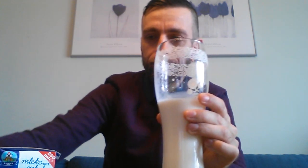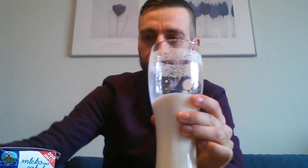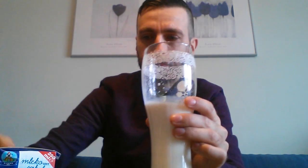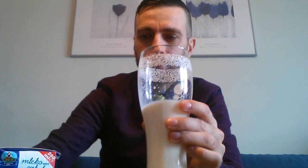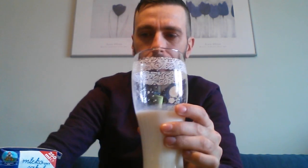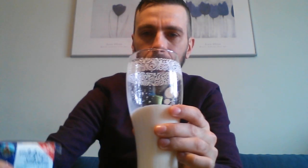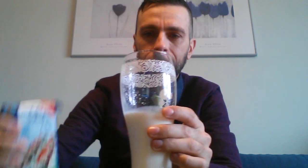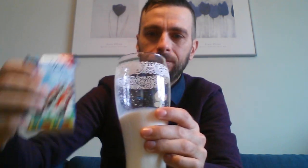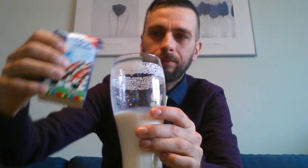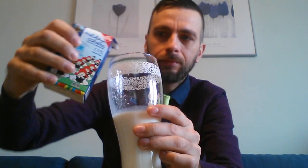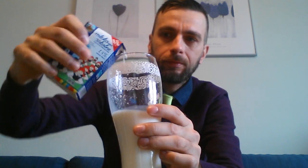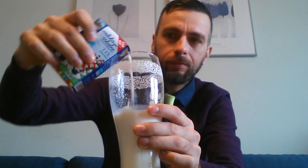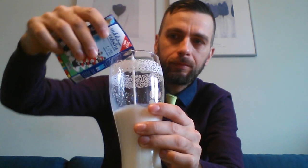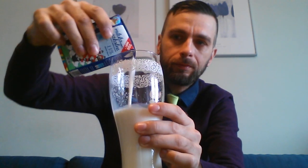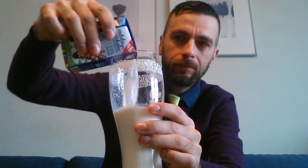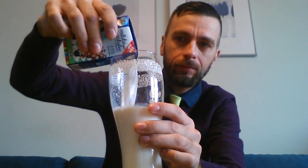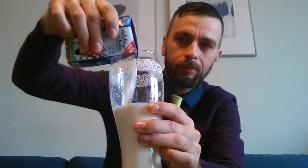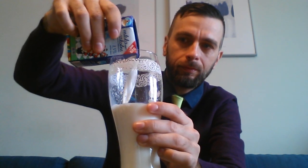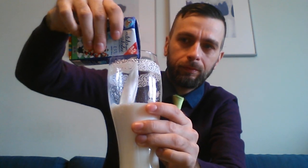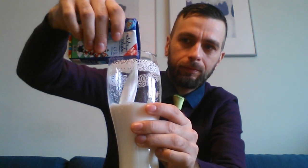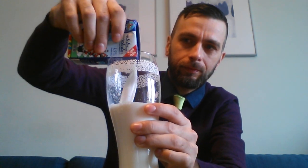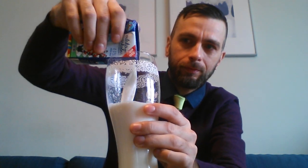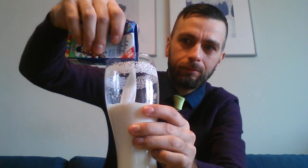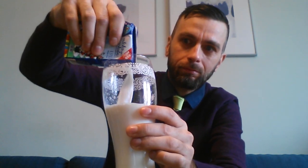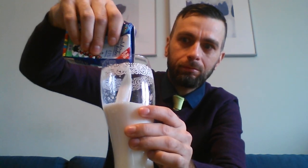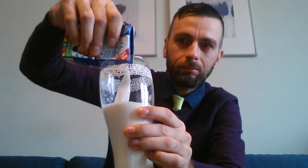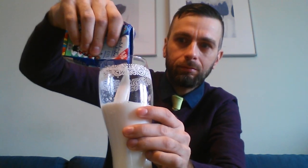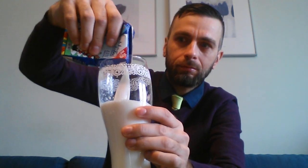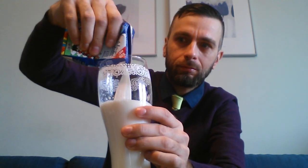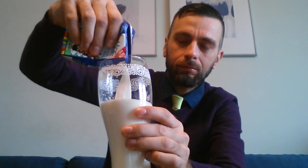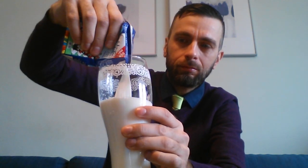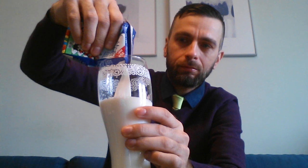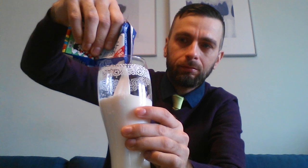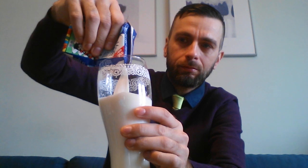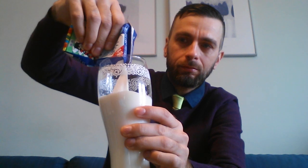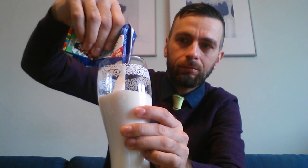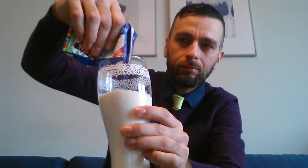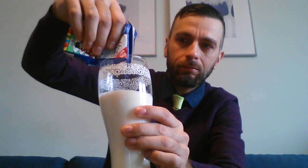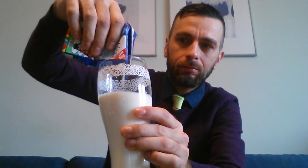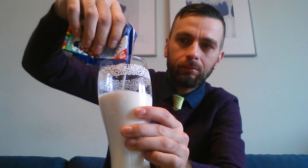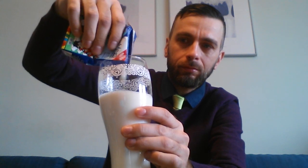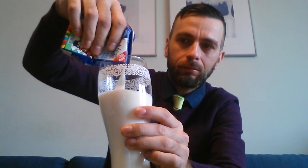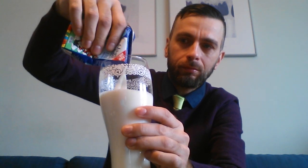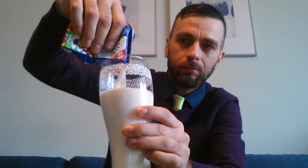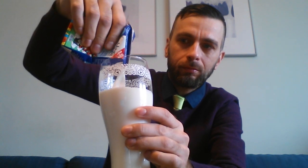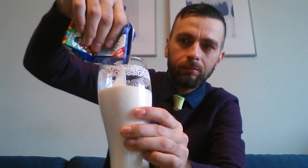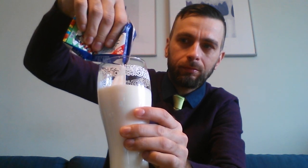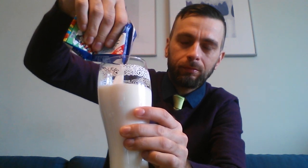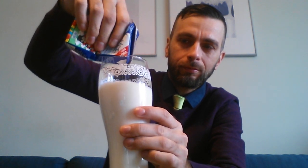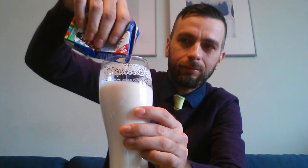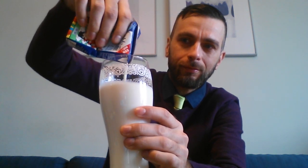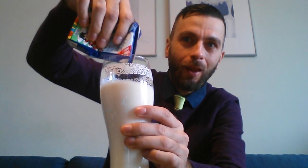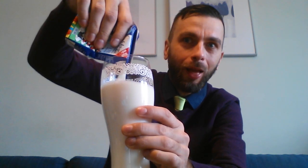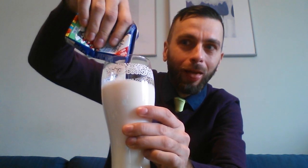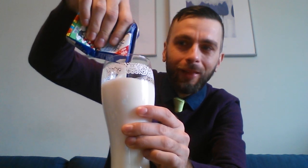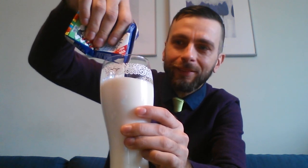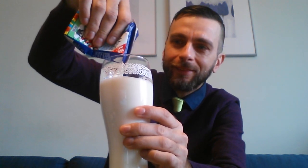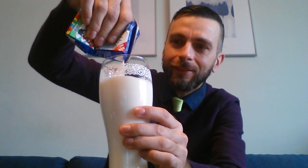by rolnicy zdążyli nawet zaprotestować. Ponad 10 milionów złotych mniej płynie na województwo.